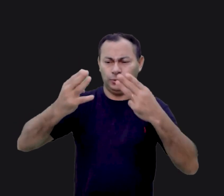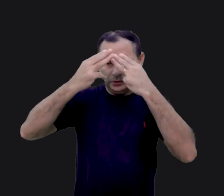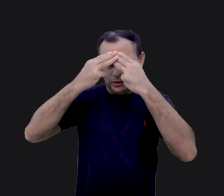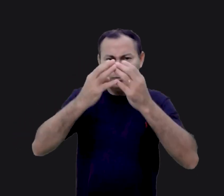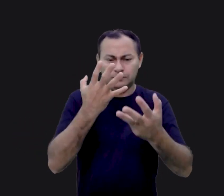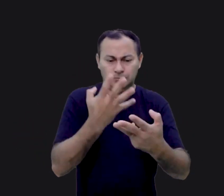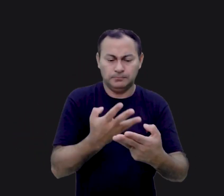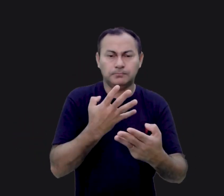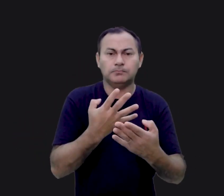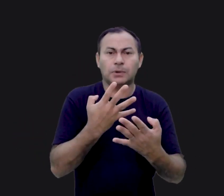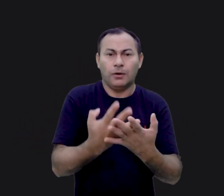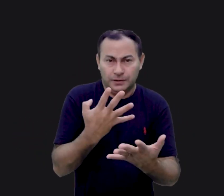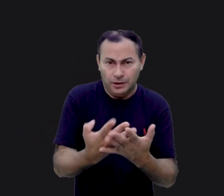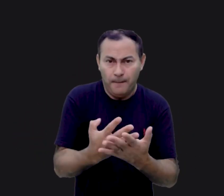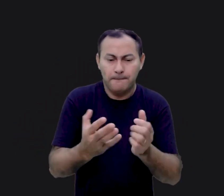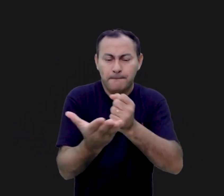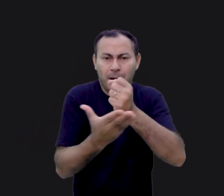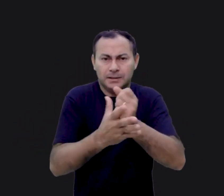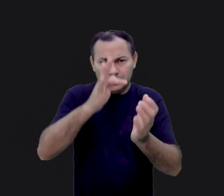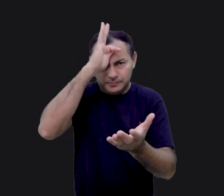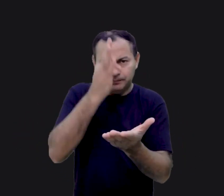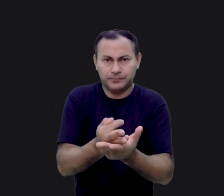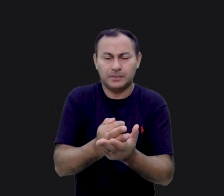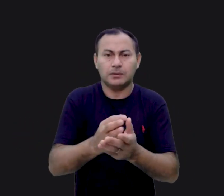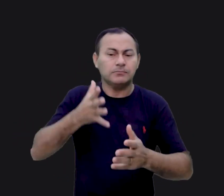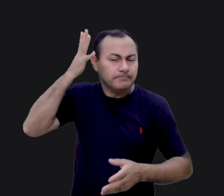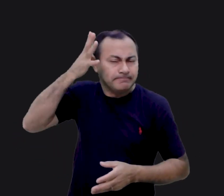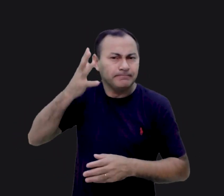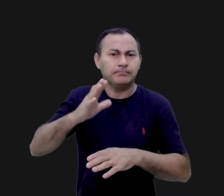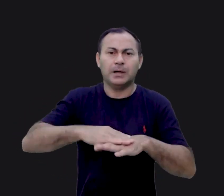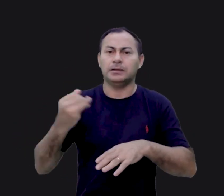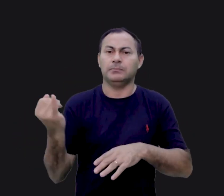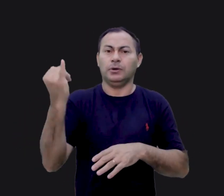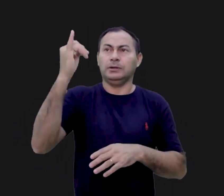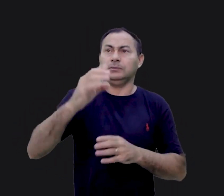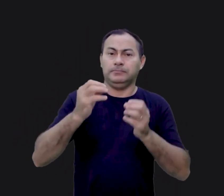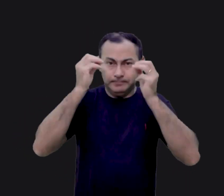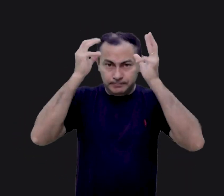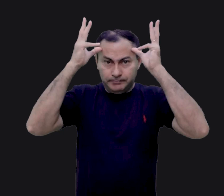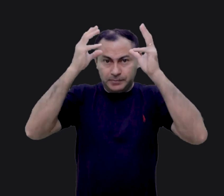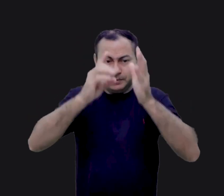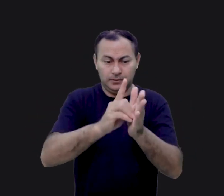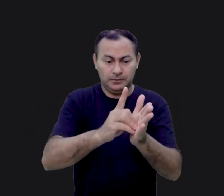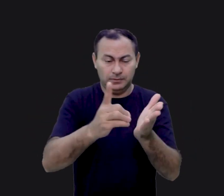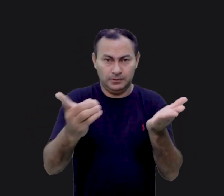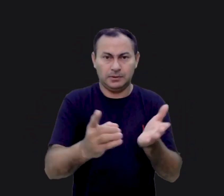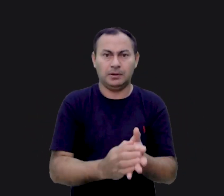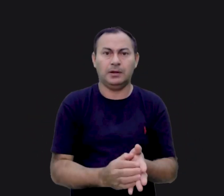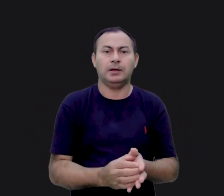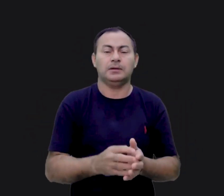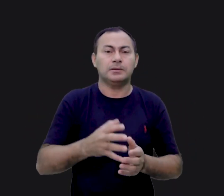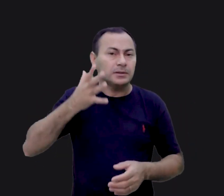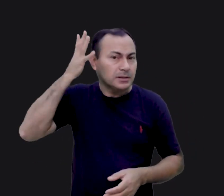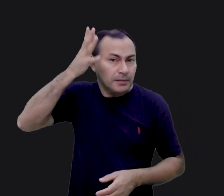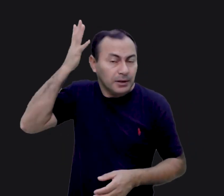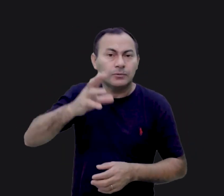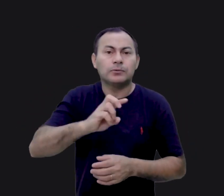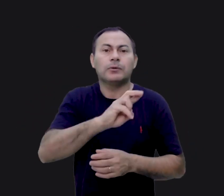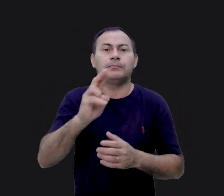confissão básica de fé é o sermão mais importante de Moisés bom em Deuteronômio esse sermão é